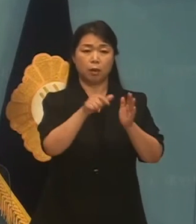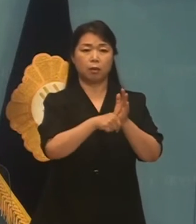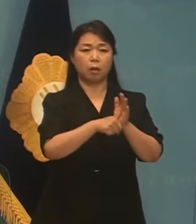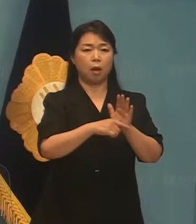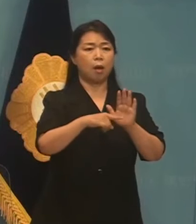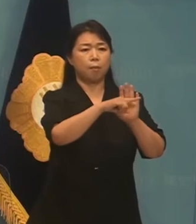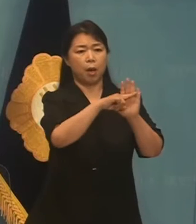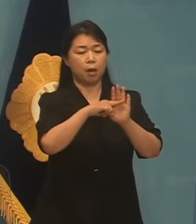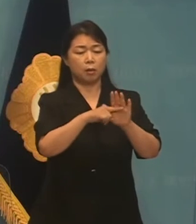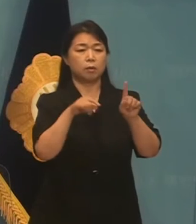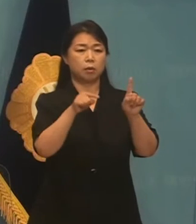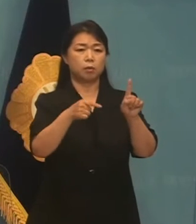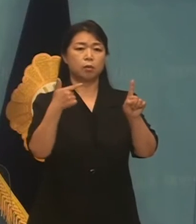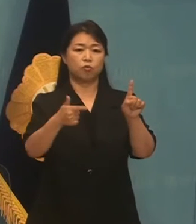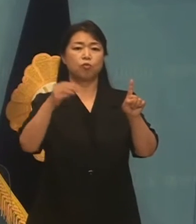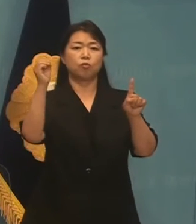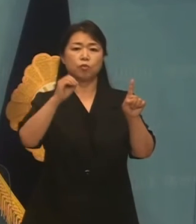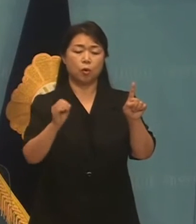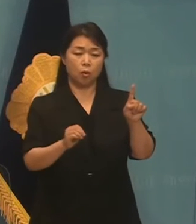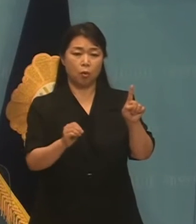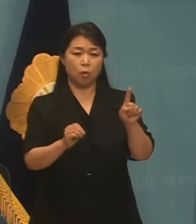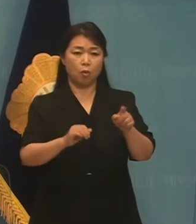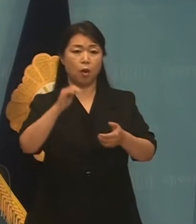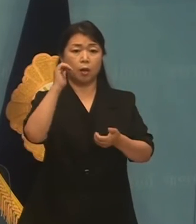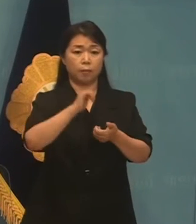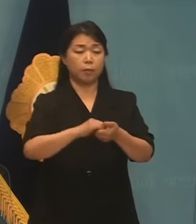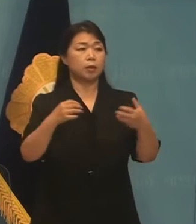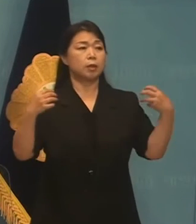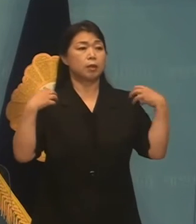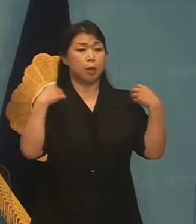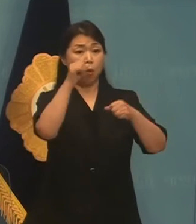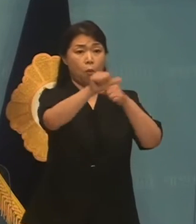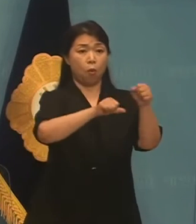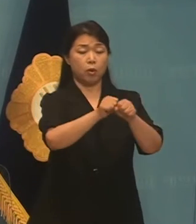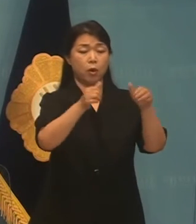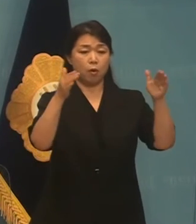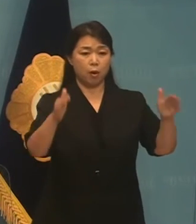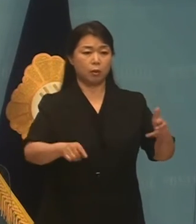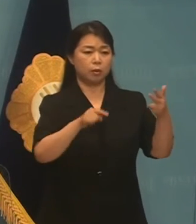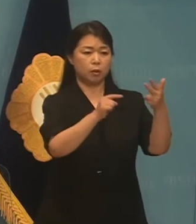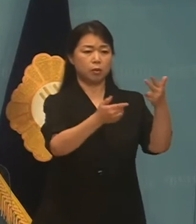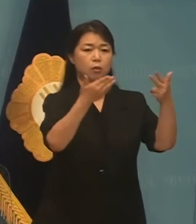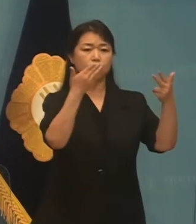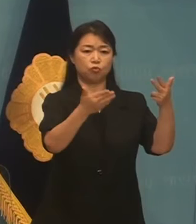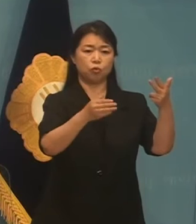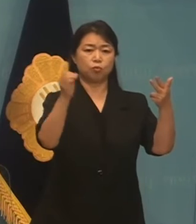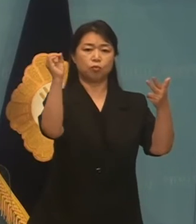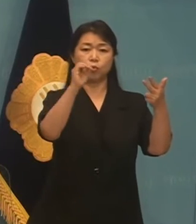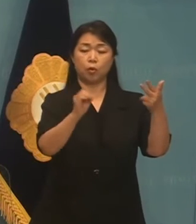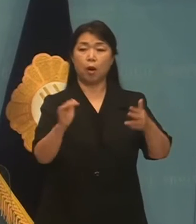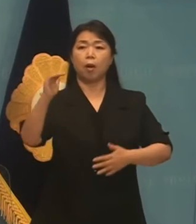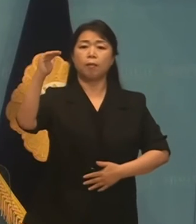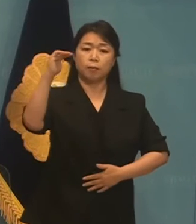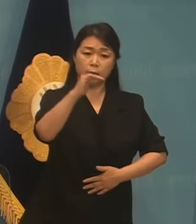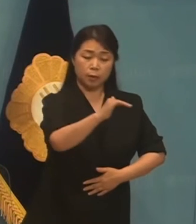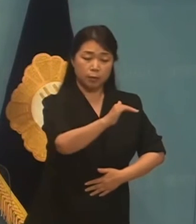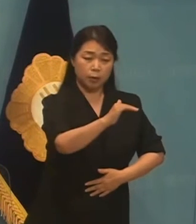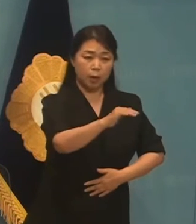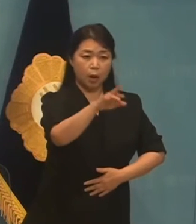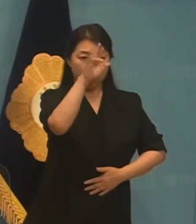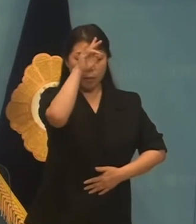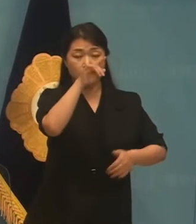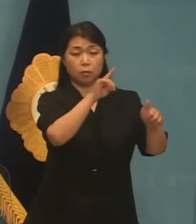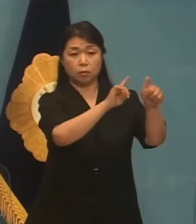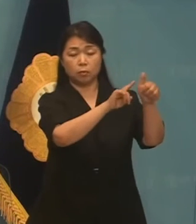마이너스 1.6%입니다. 임기 5년 동안에는 7.9%가 하락했습니다. 박근혜